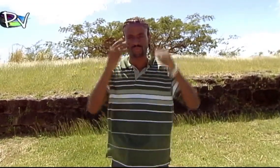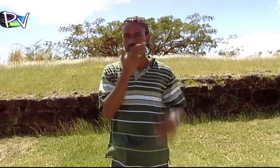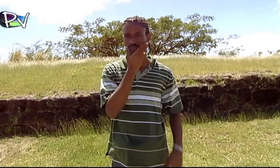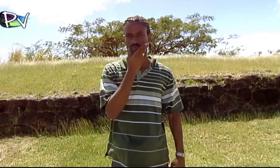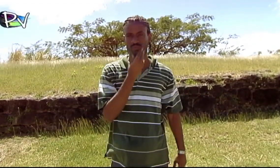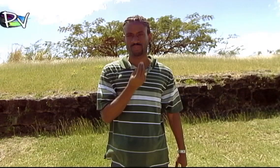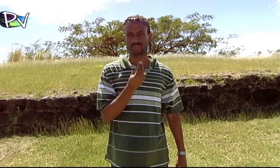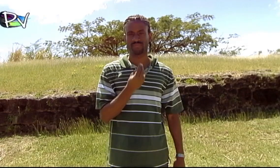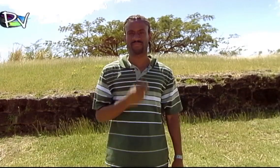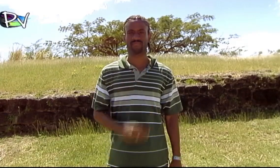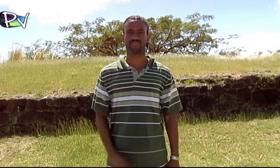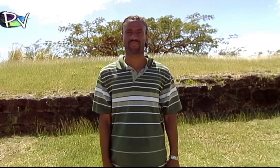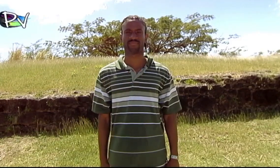Un joli sourire.